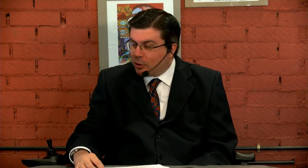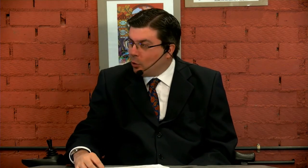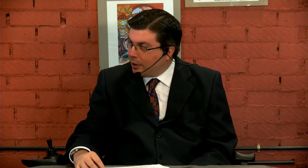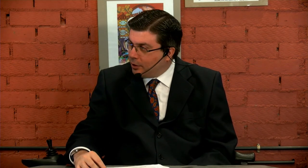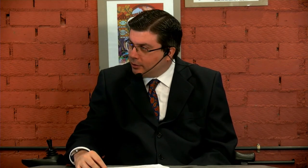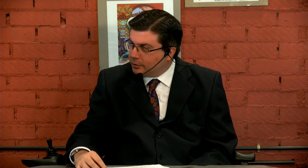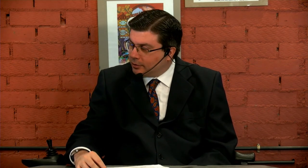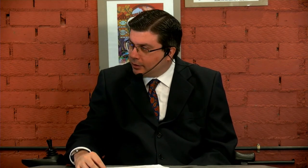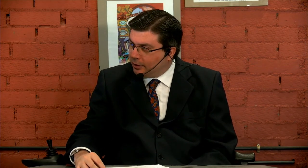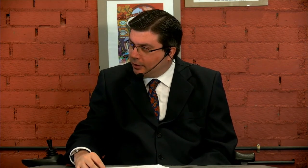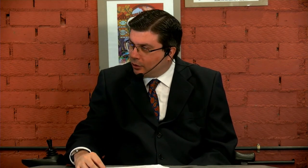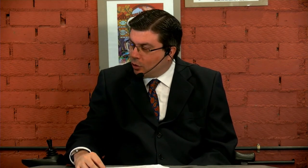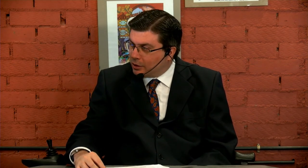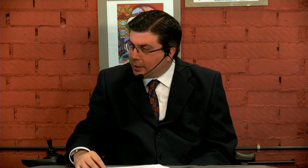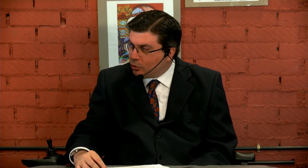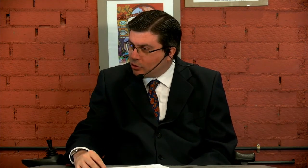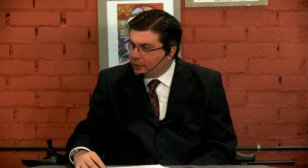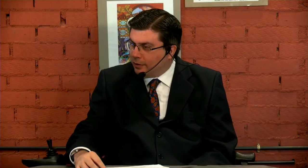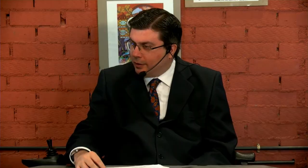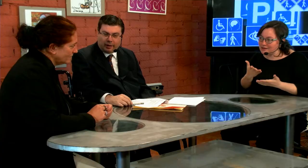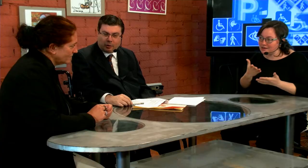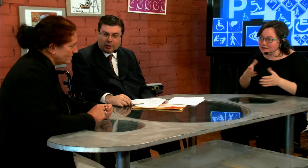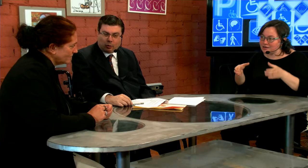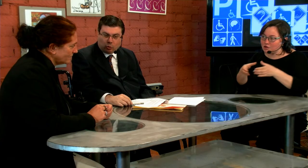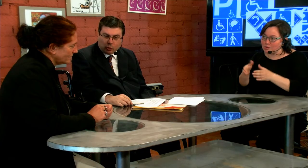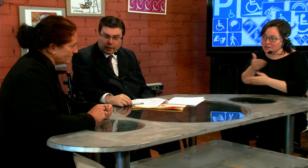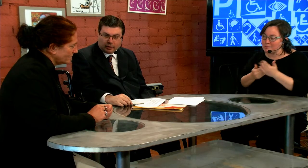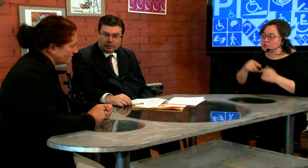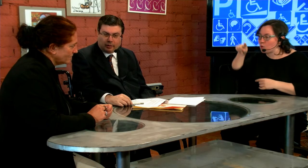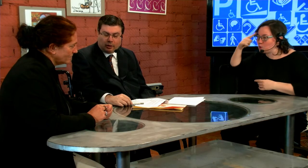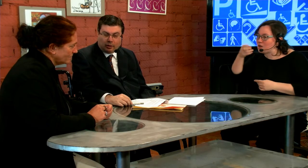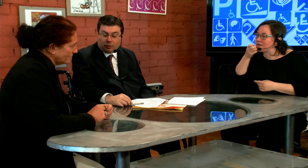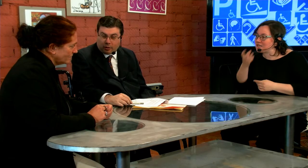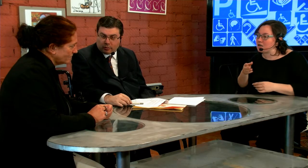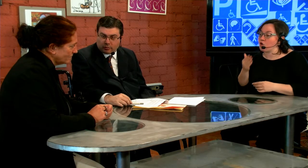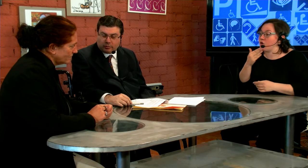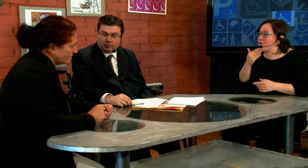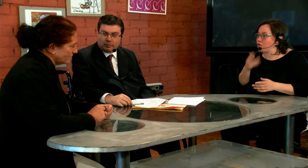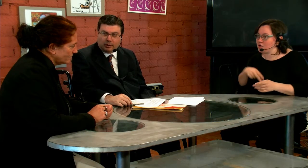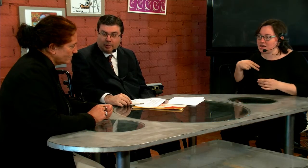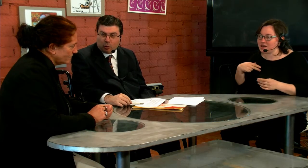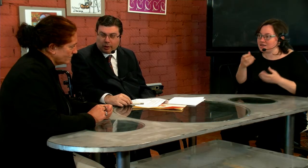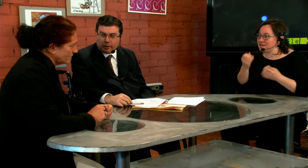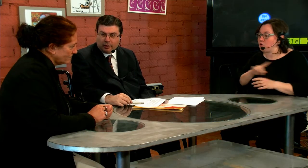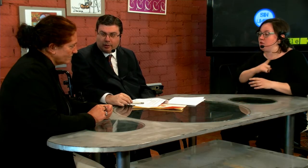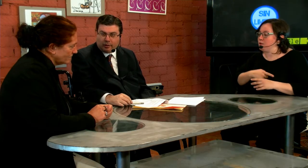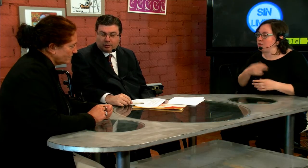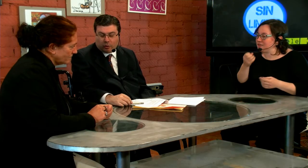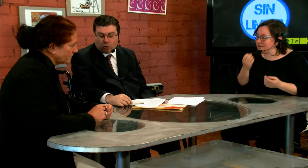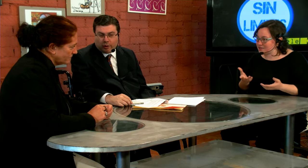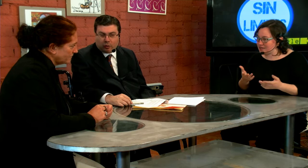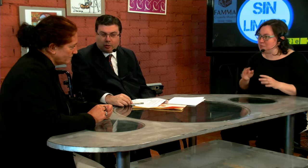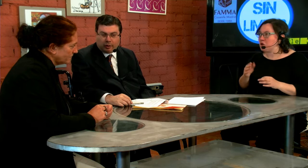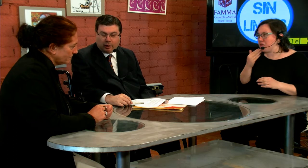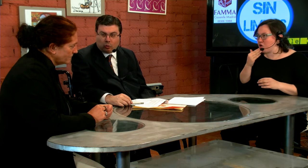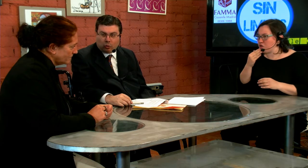el ámbito de la educación, ¿cómo estamos? Y el ámbito de la cultura, del ocio, del deporte, sobre